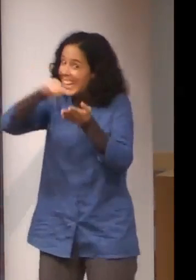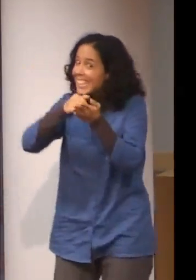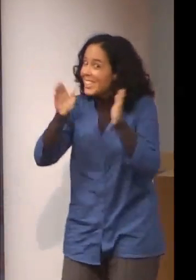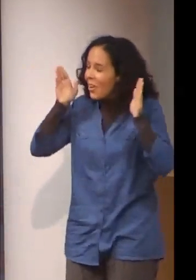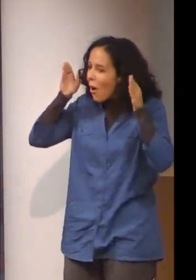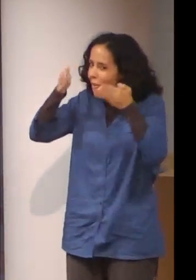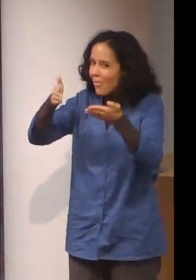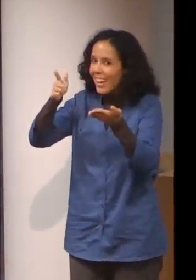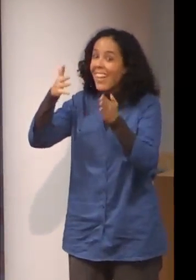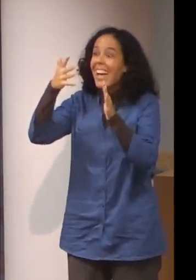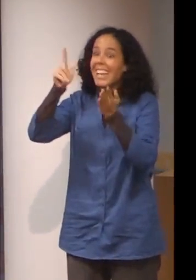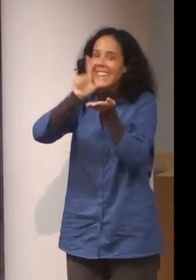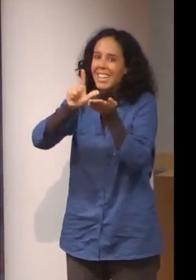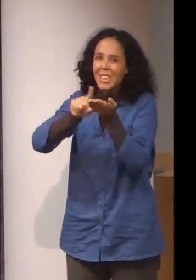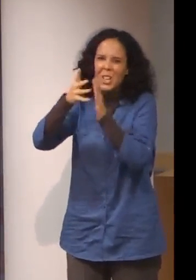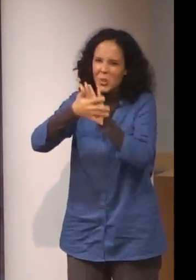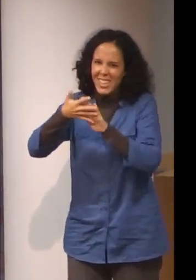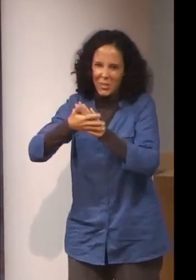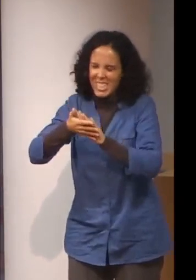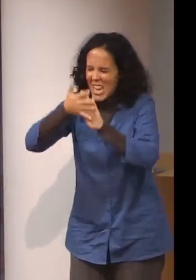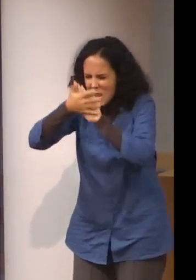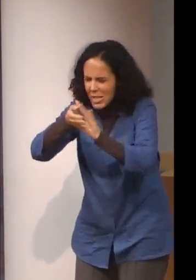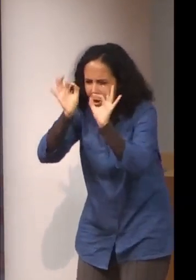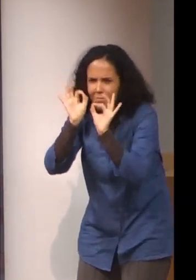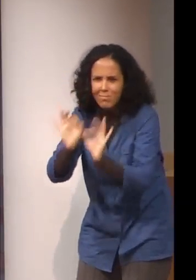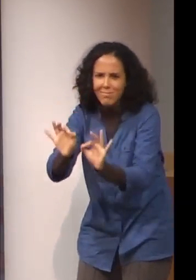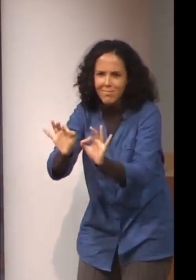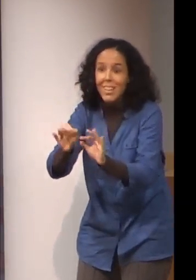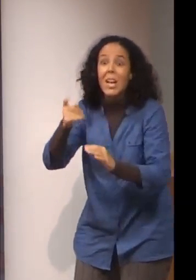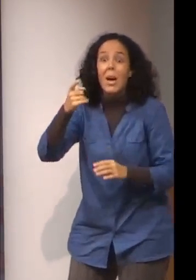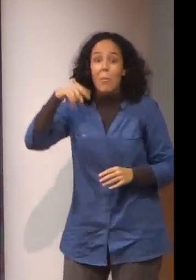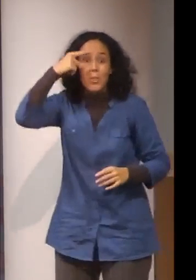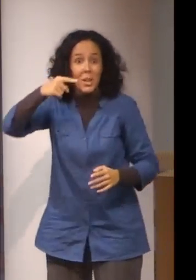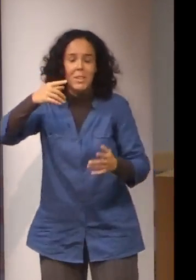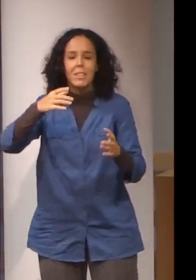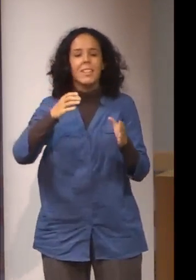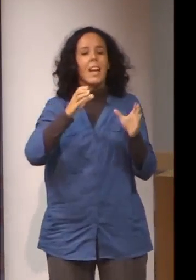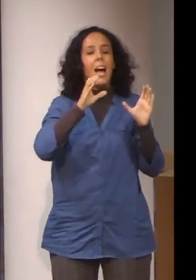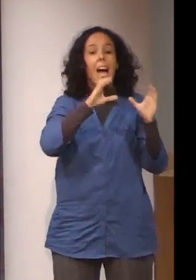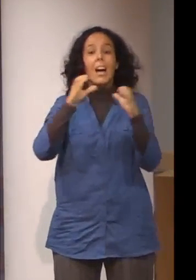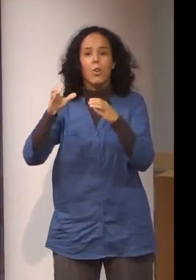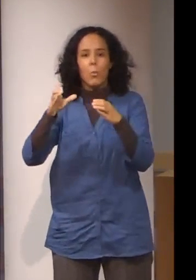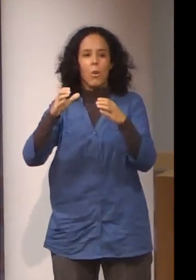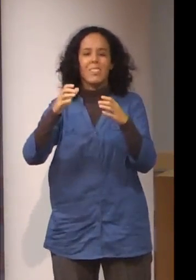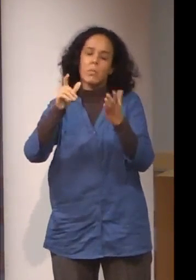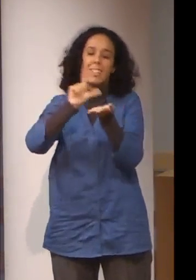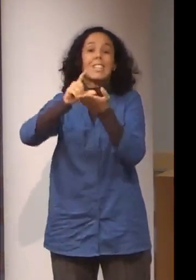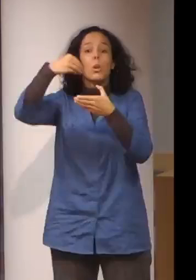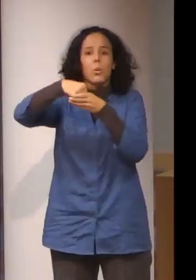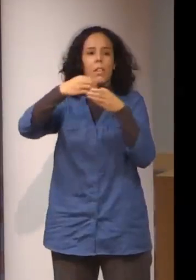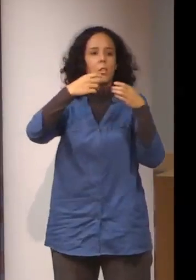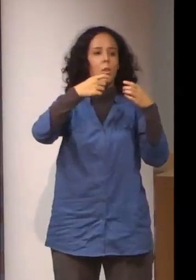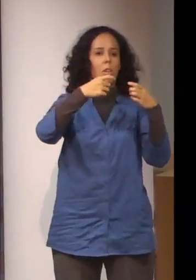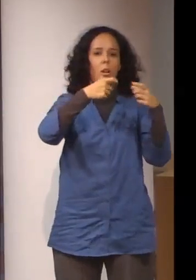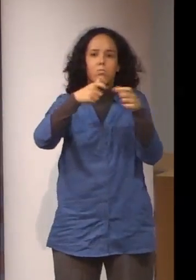hacía actividades centradas en literatura en lengua de signos, no traducida